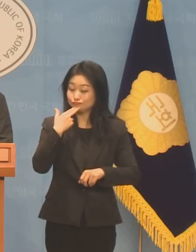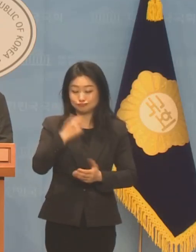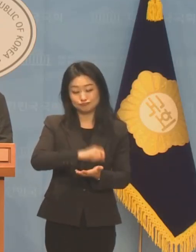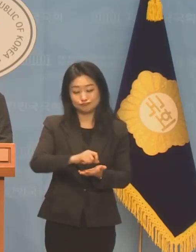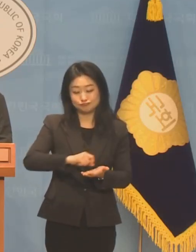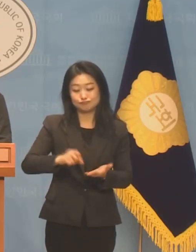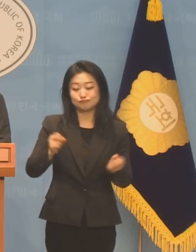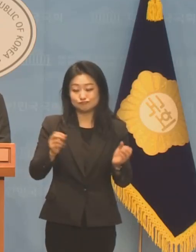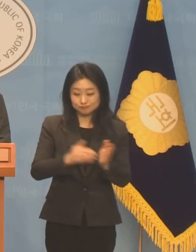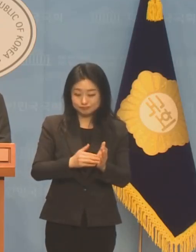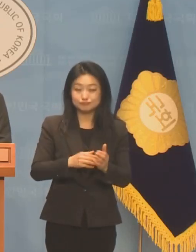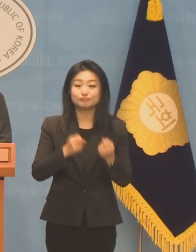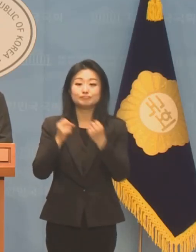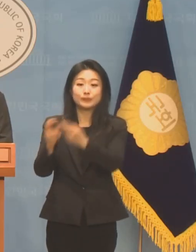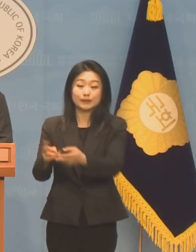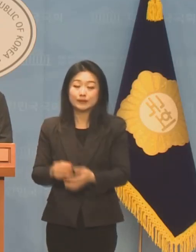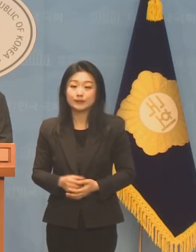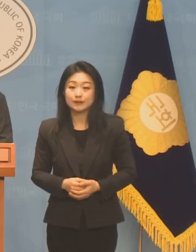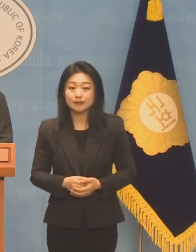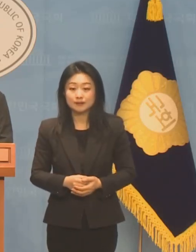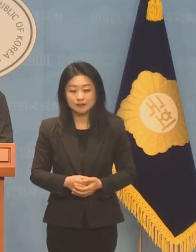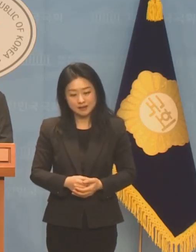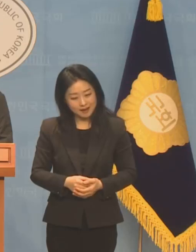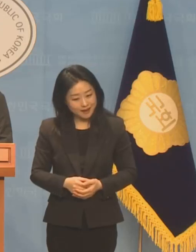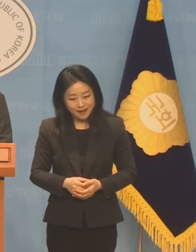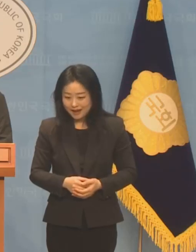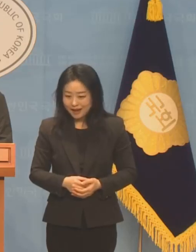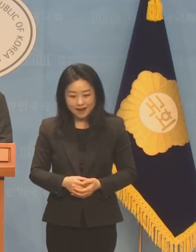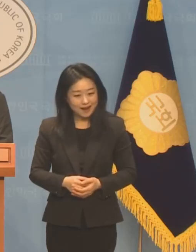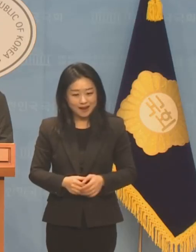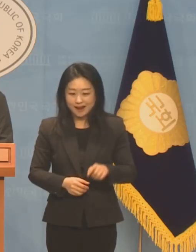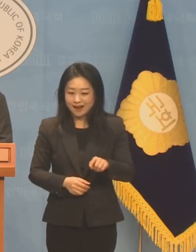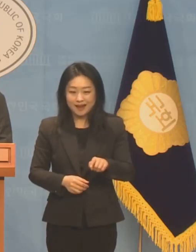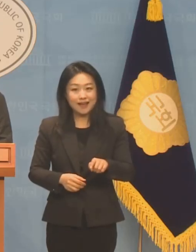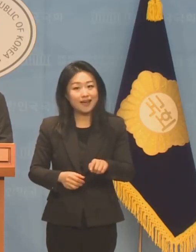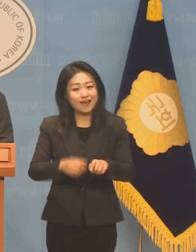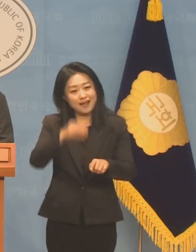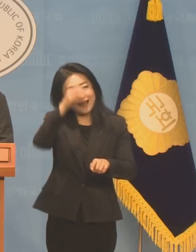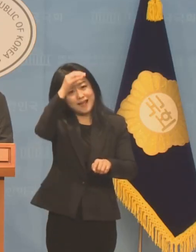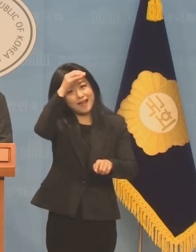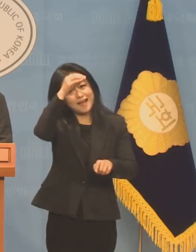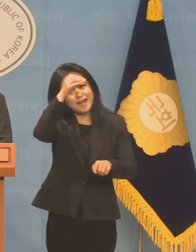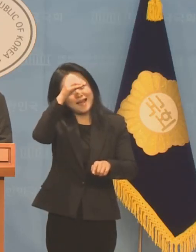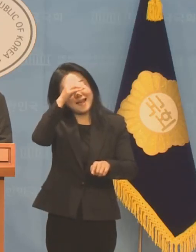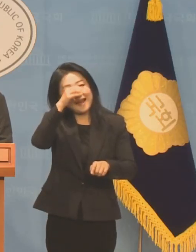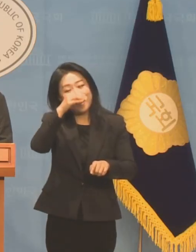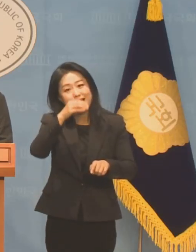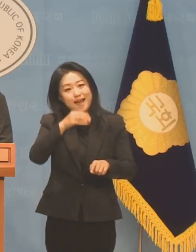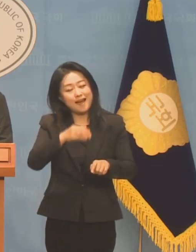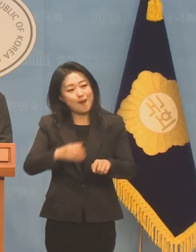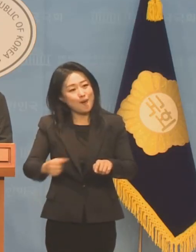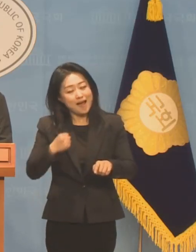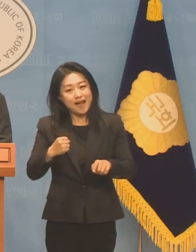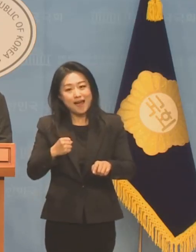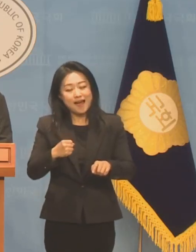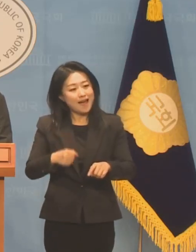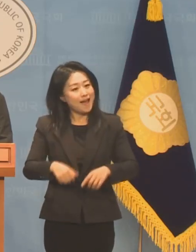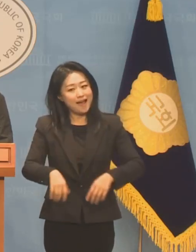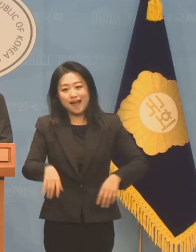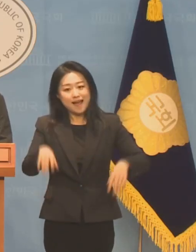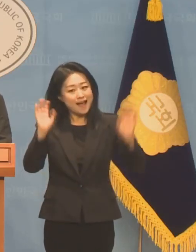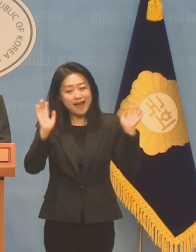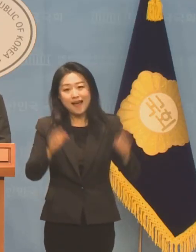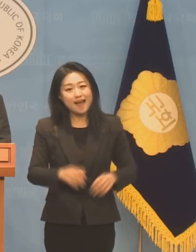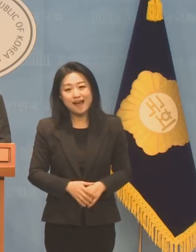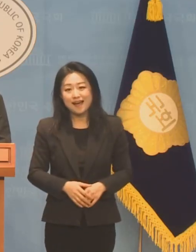없음으로 표기했다고 합니다. 이 참담하기 짝이 없는 흉악범들의 뻔뻔함에는 그야말로 두 손 두